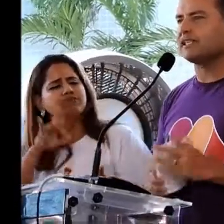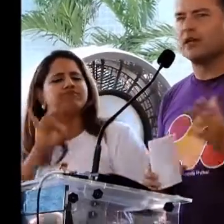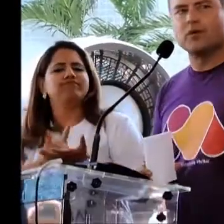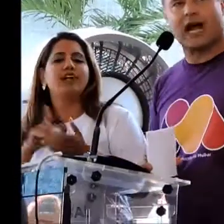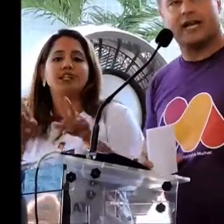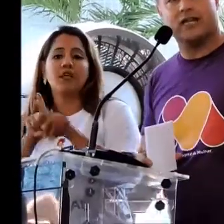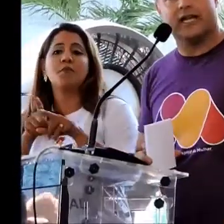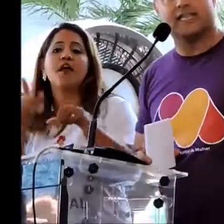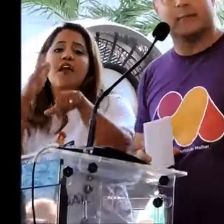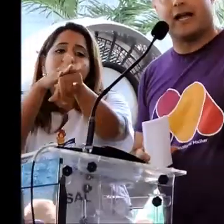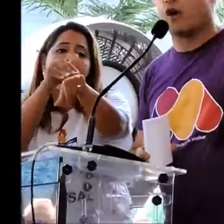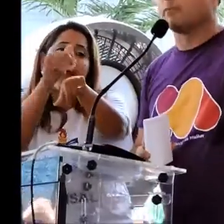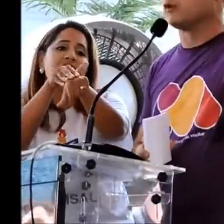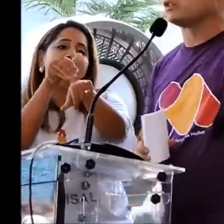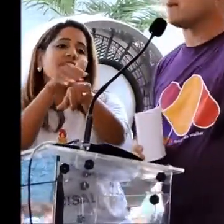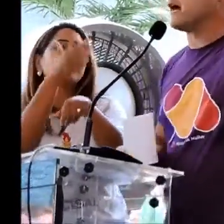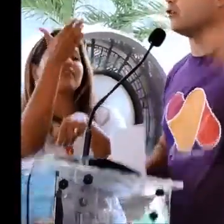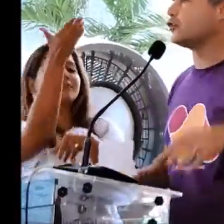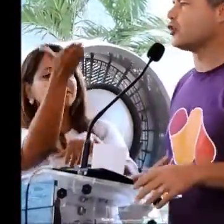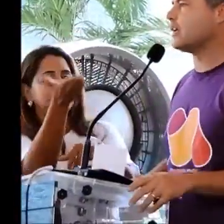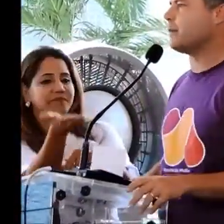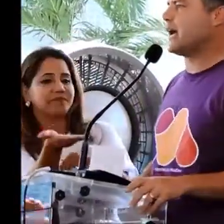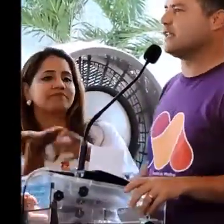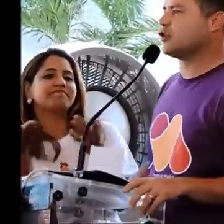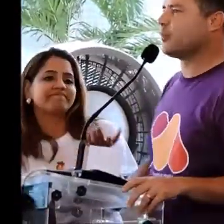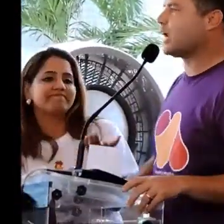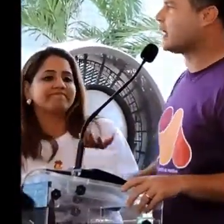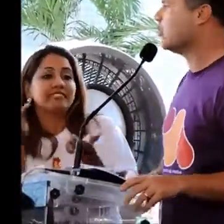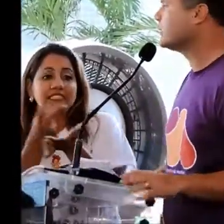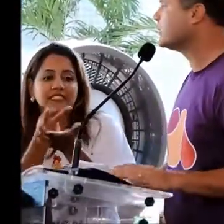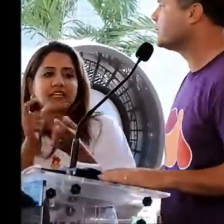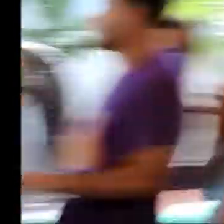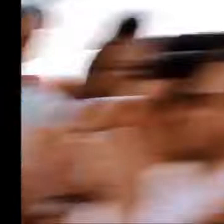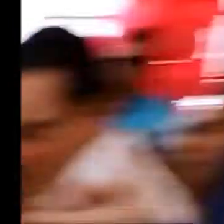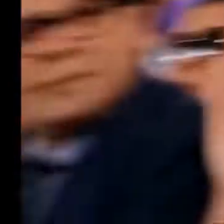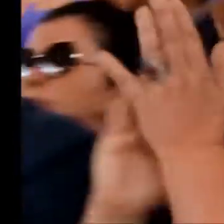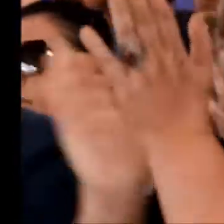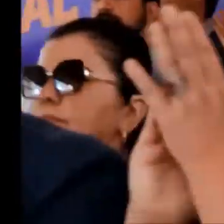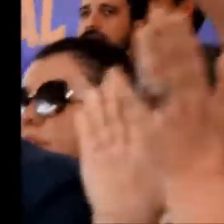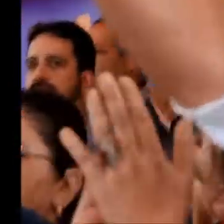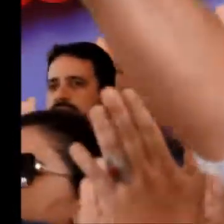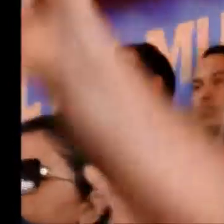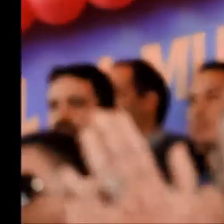disso, mas tenho um carinho ainda maior pelo trabalho que o senhor sempre realizou para nós. Eu